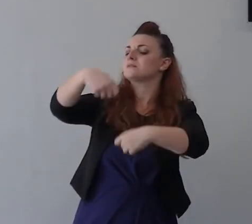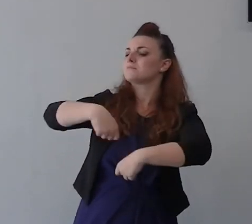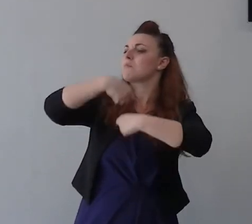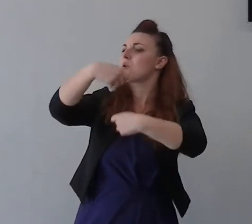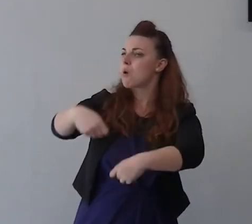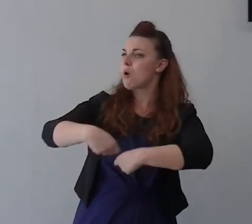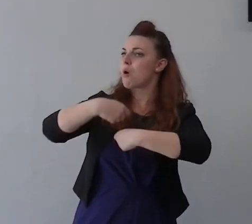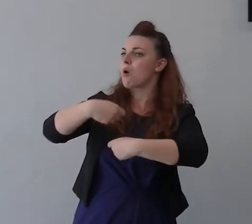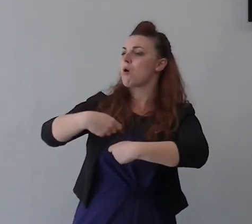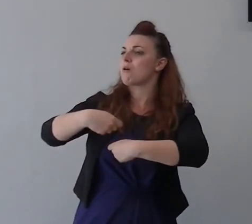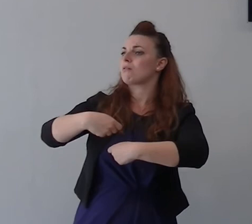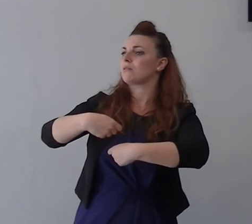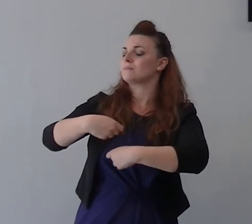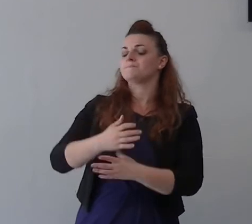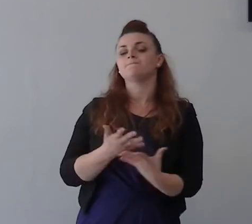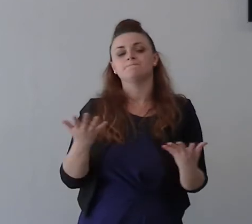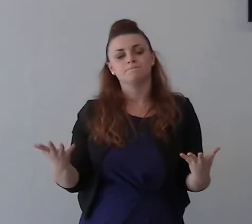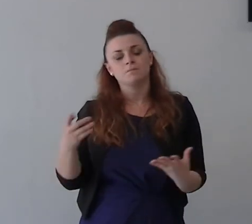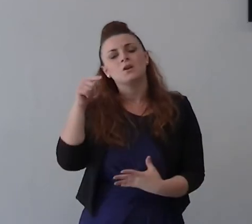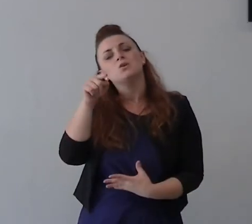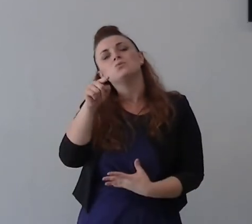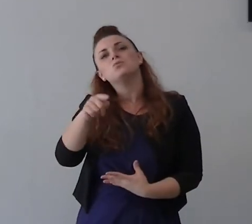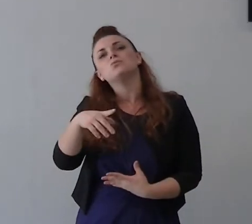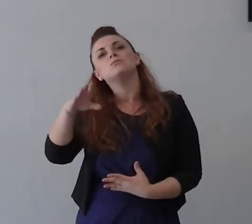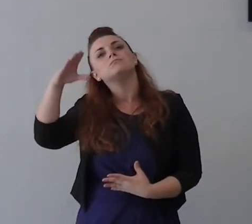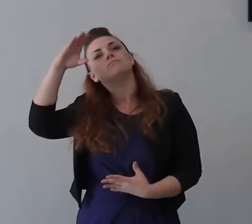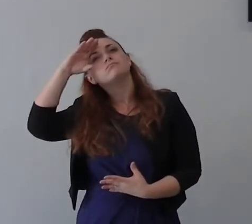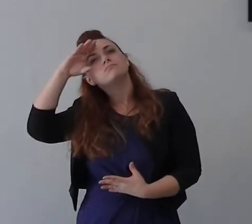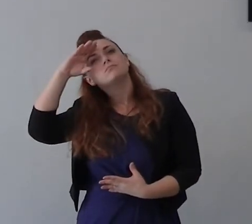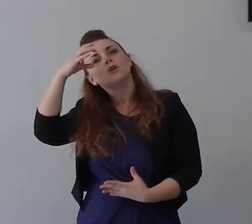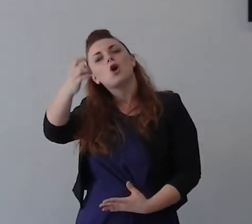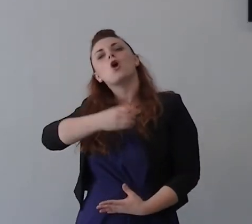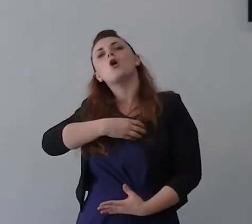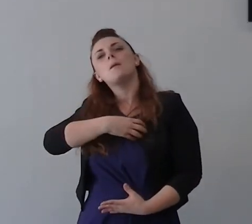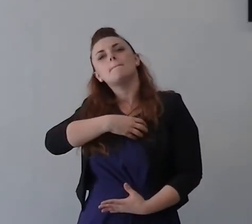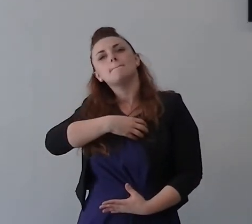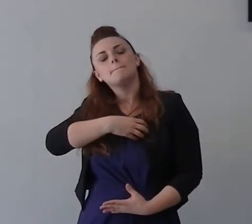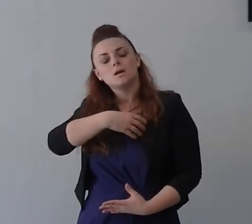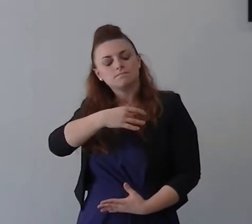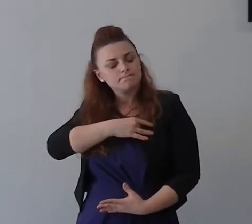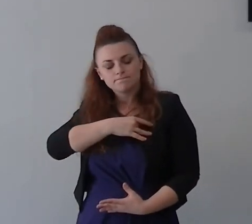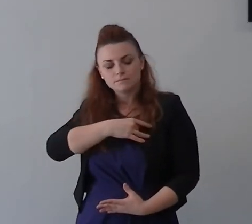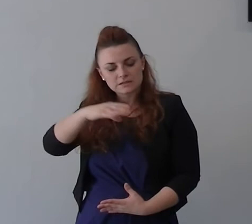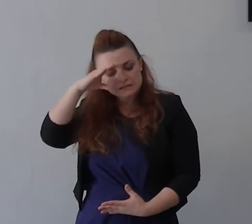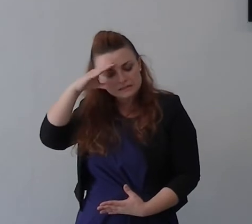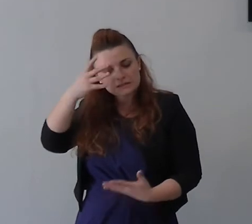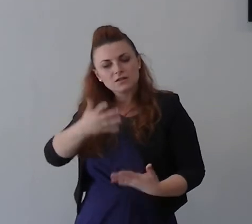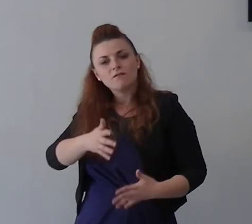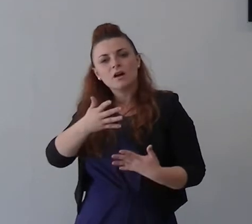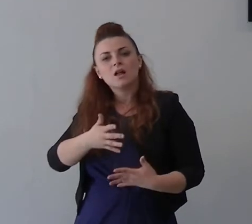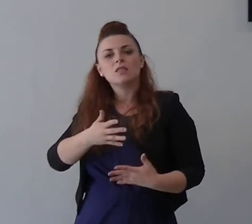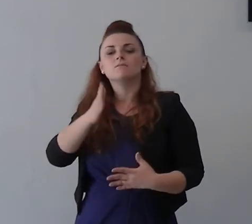Se tu che hai ascoltato questa meditazione sei stato colpito o colpita da qualche cosa che hai sentito, prega queste tue parole nel tuo